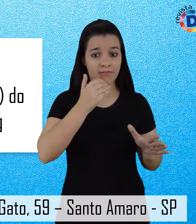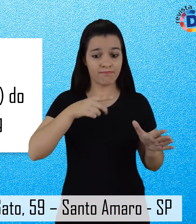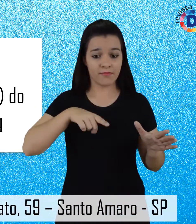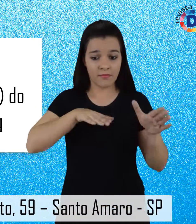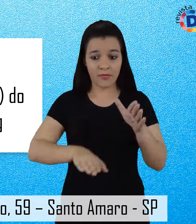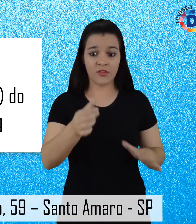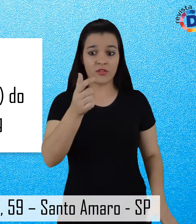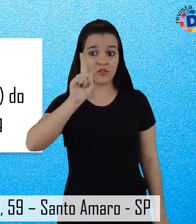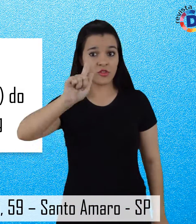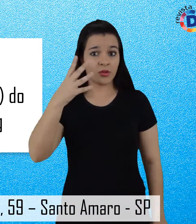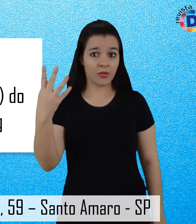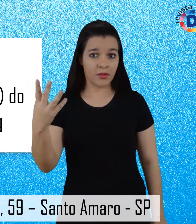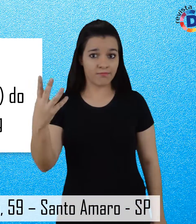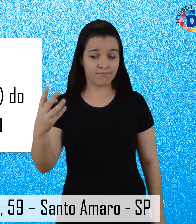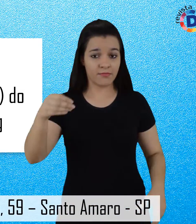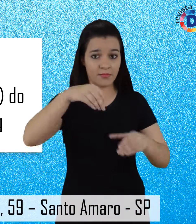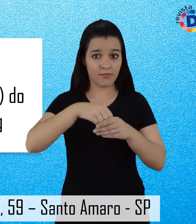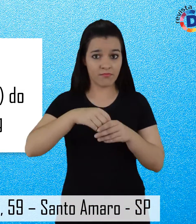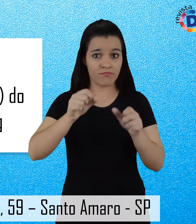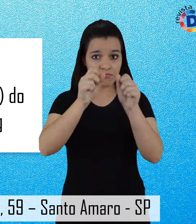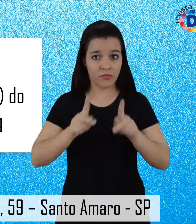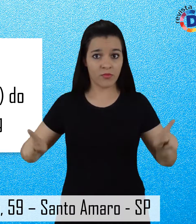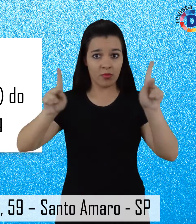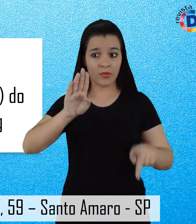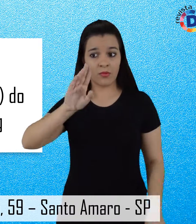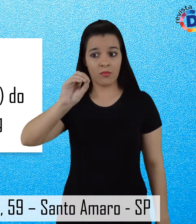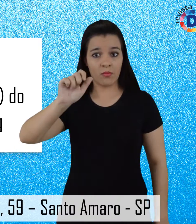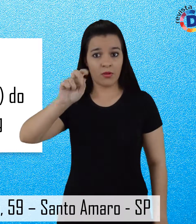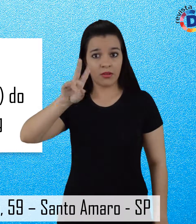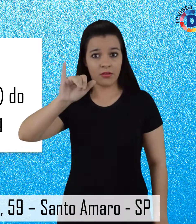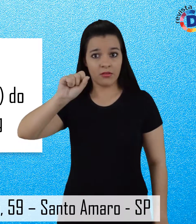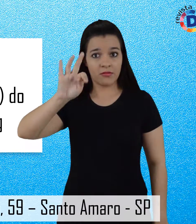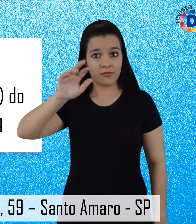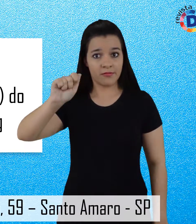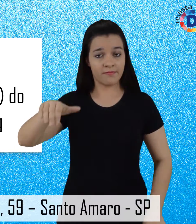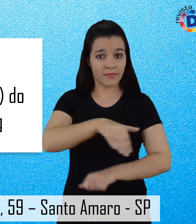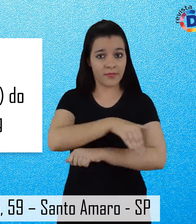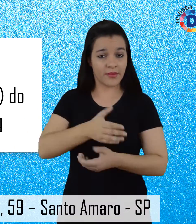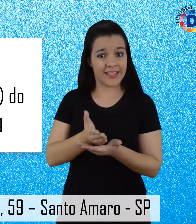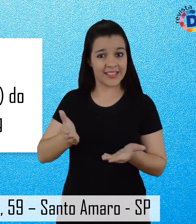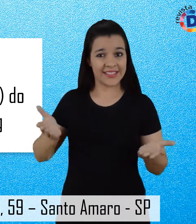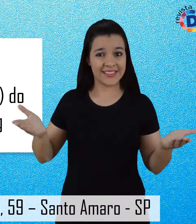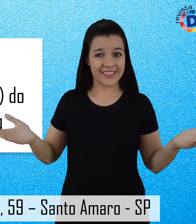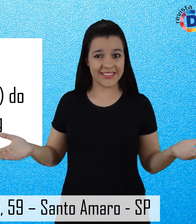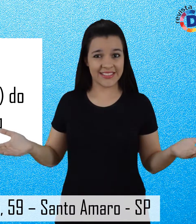Praça de Alimentação, piso G4, do Boa Vista Shopping, Rua Borbagato, 59,